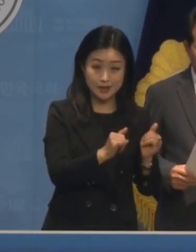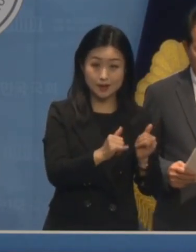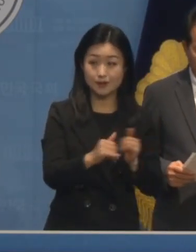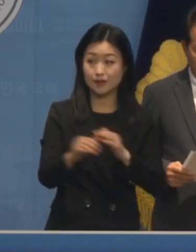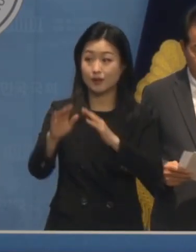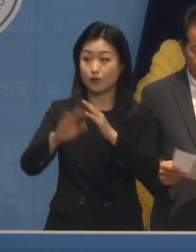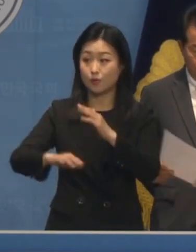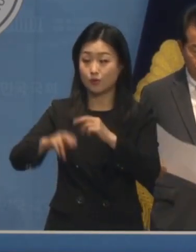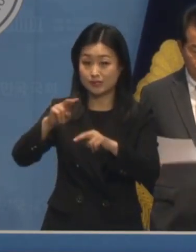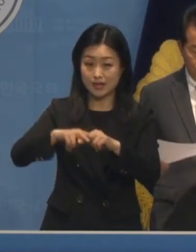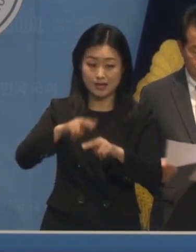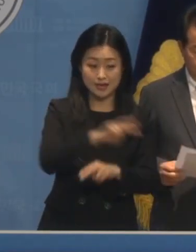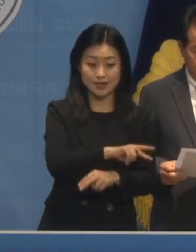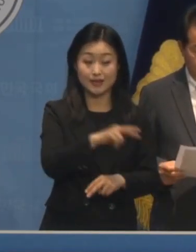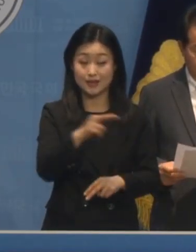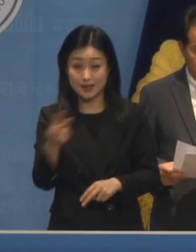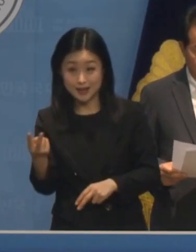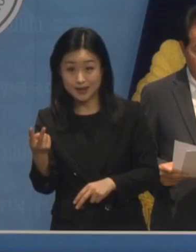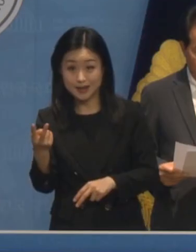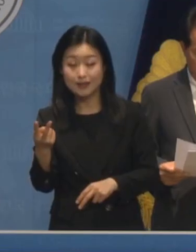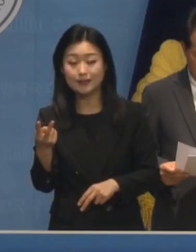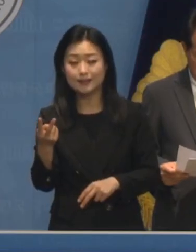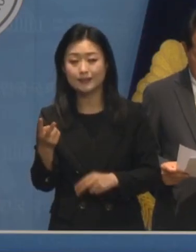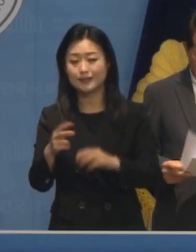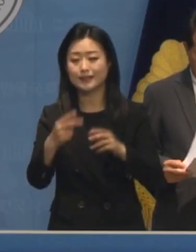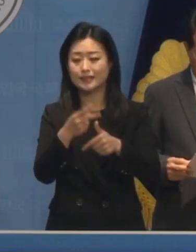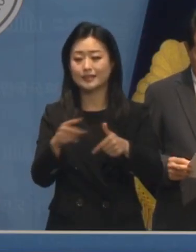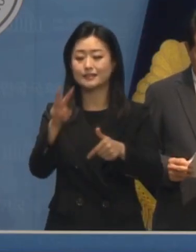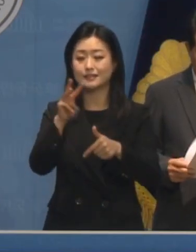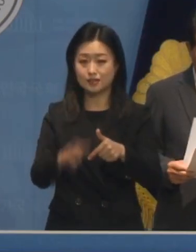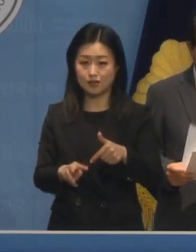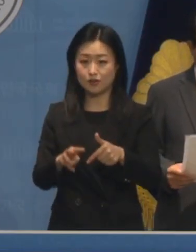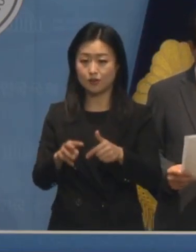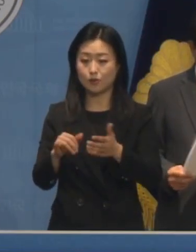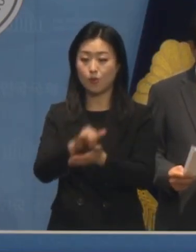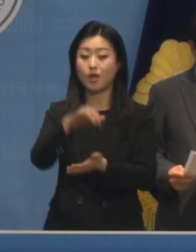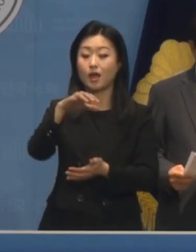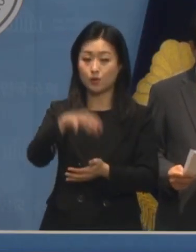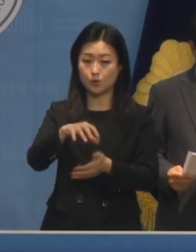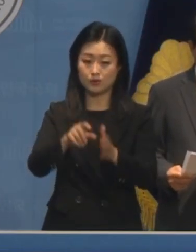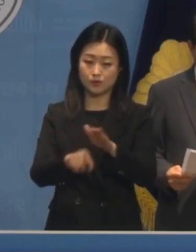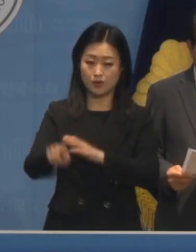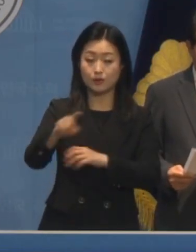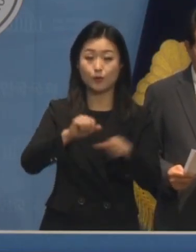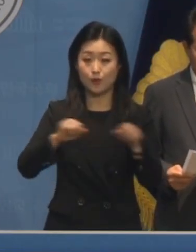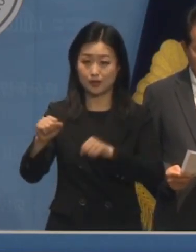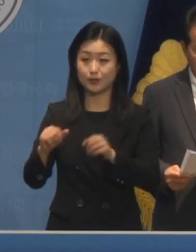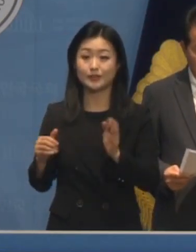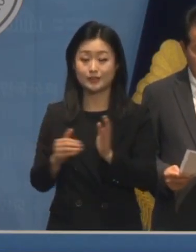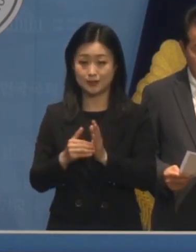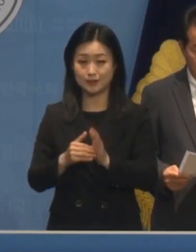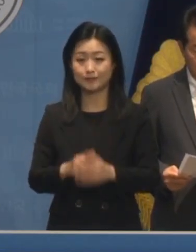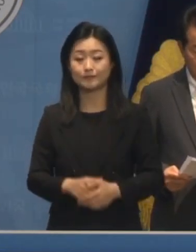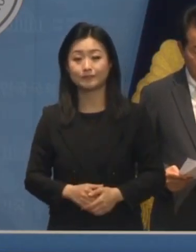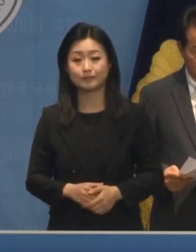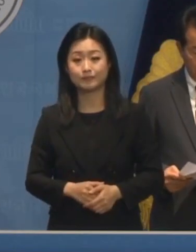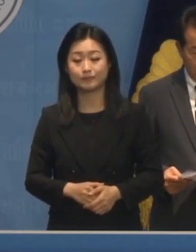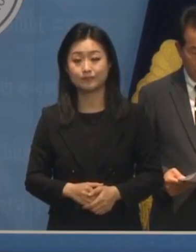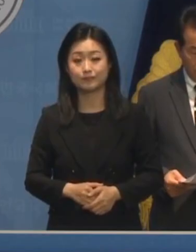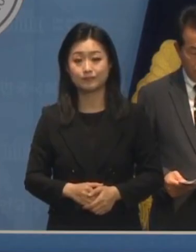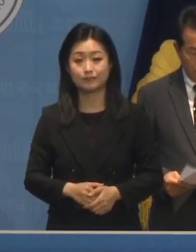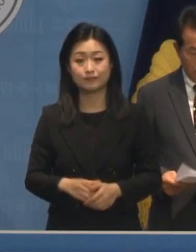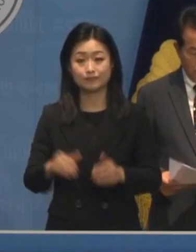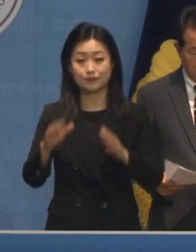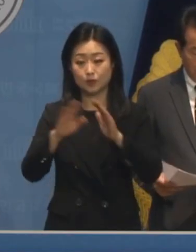만들어낸 선두에 인천공항 지역지부가 존재한다 해도 과이 아닙니다 정규직